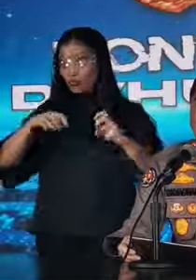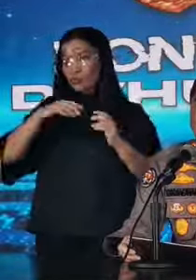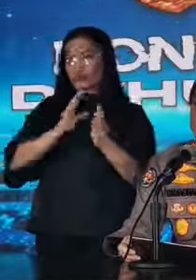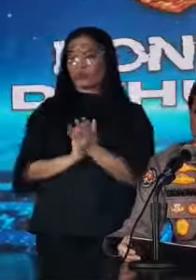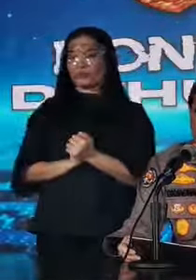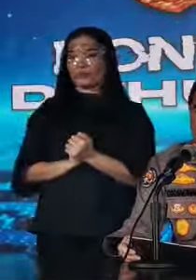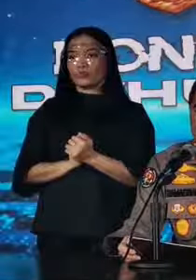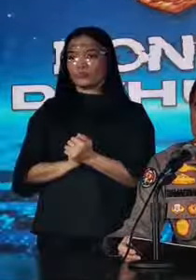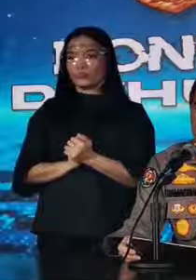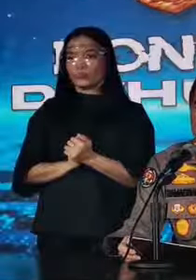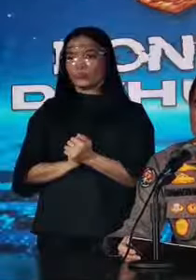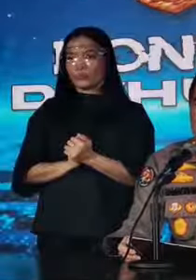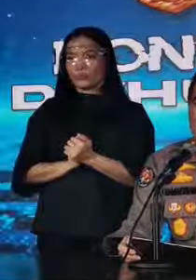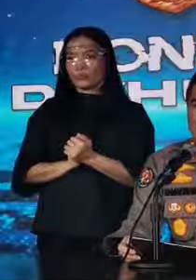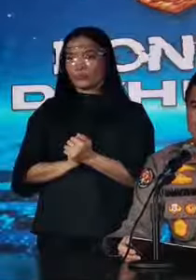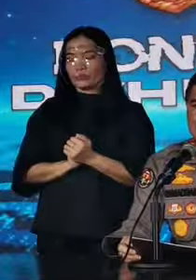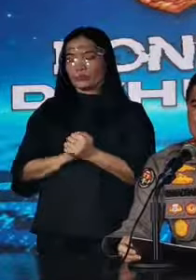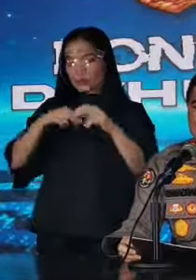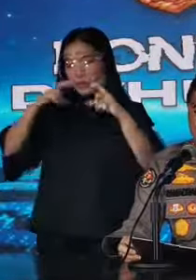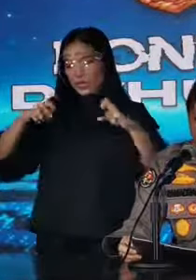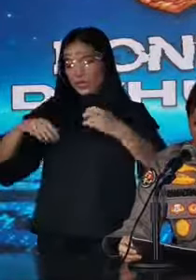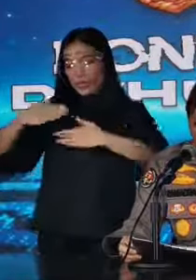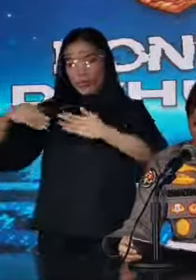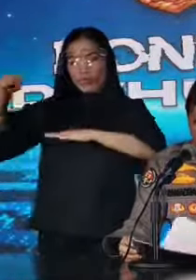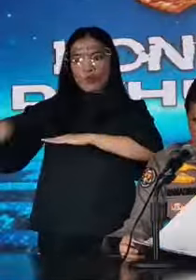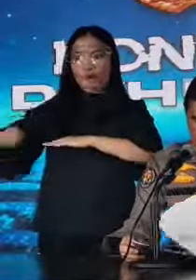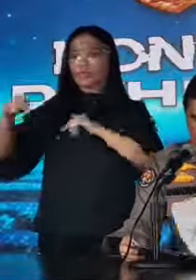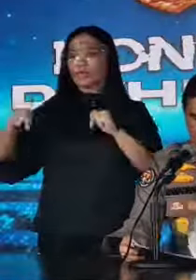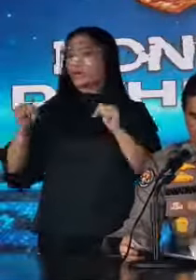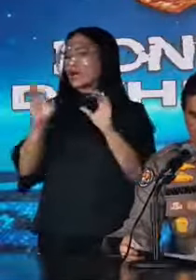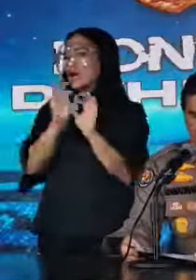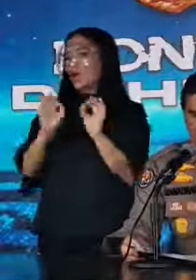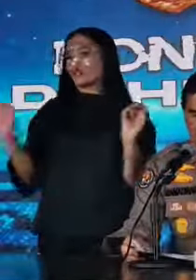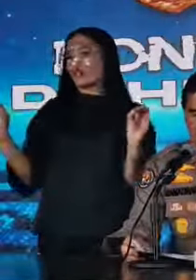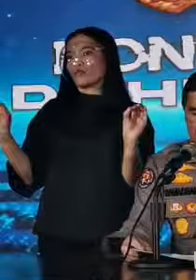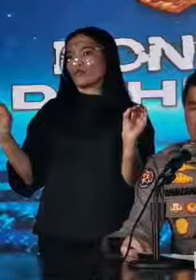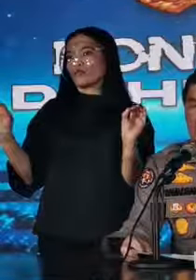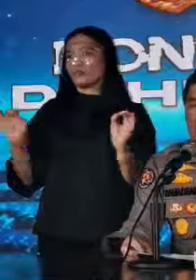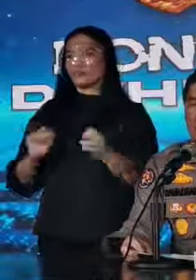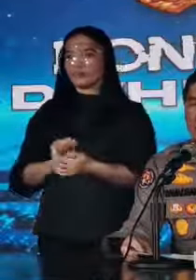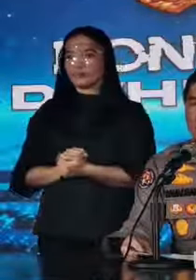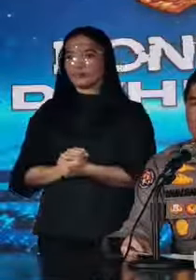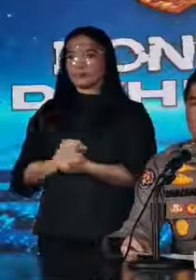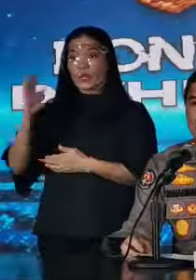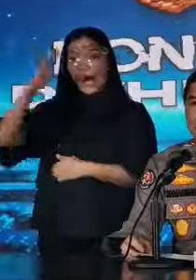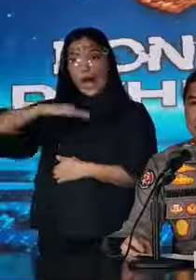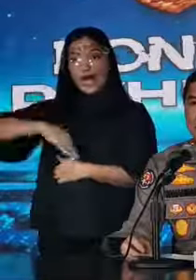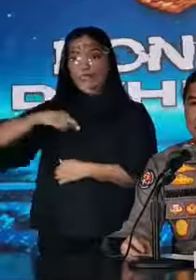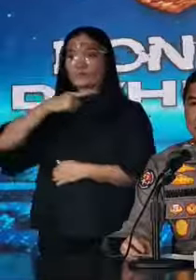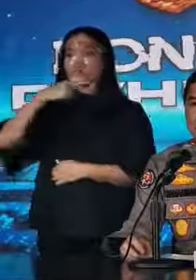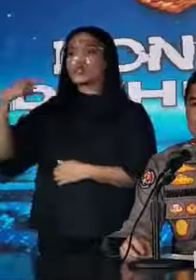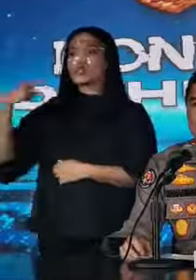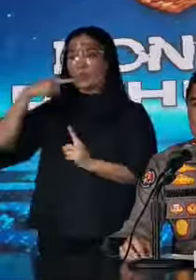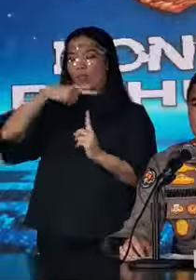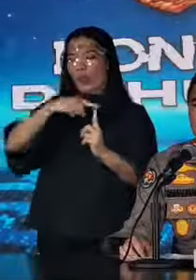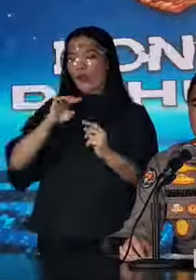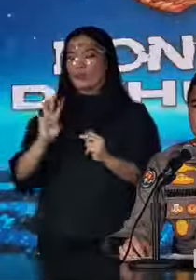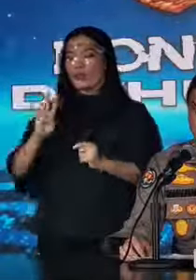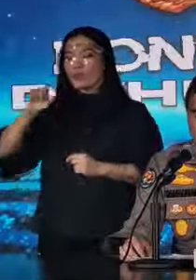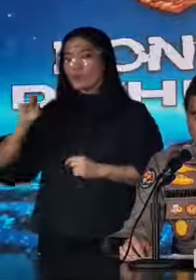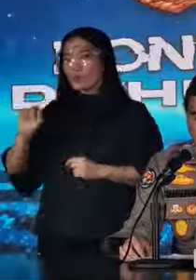nihil dan restoratif justice juga nihil. Kemudian di hari Minggu tanggal 4 Juli